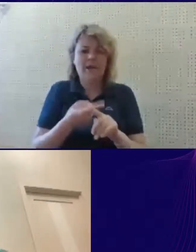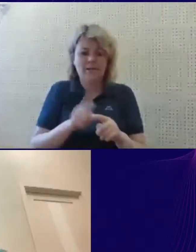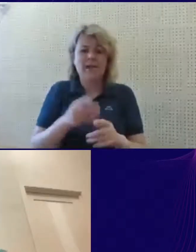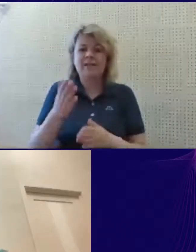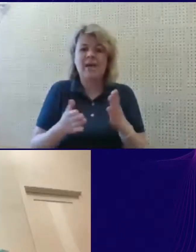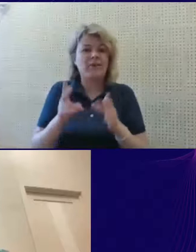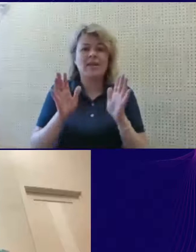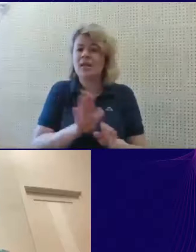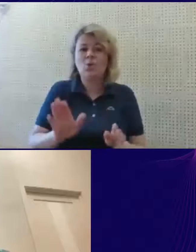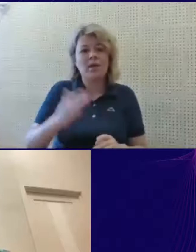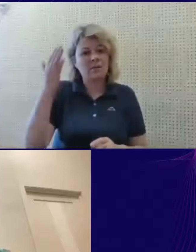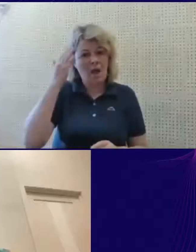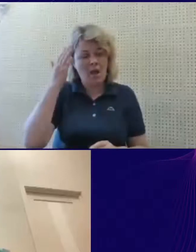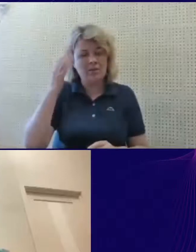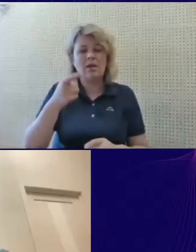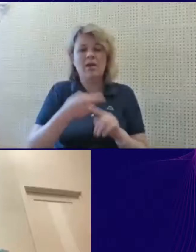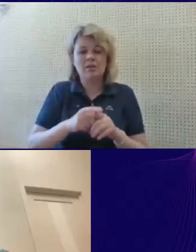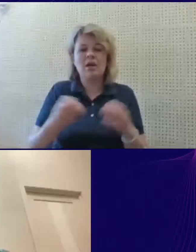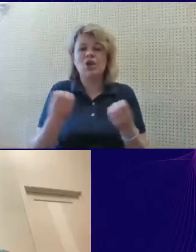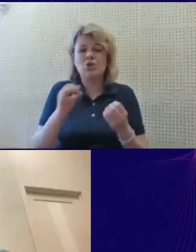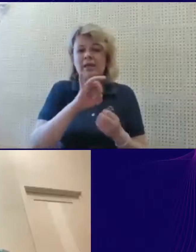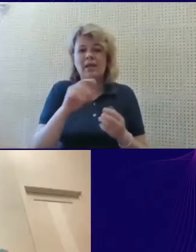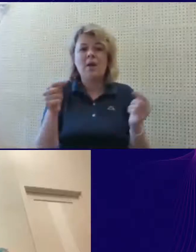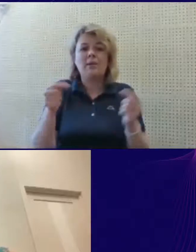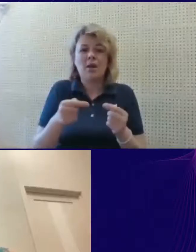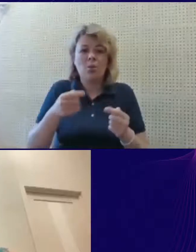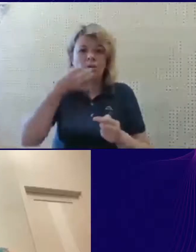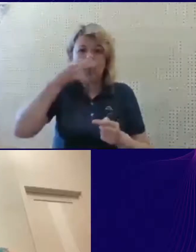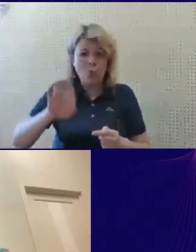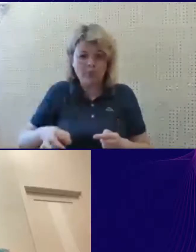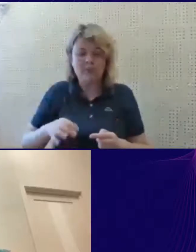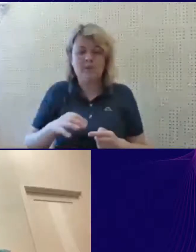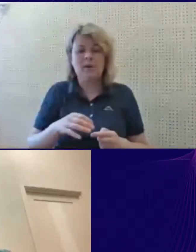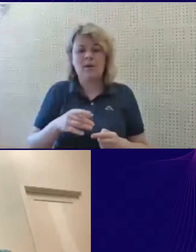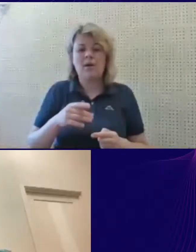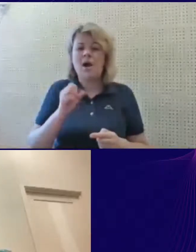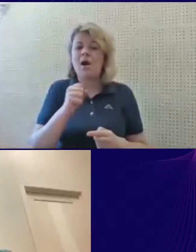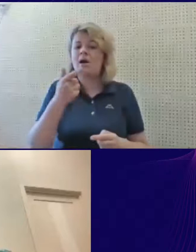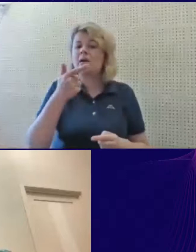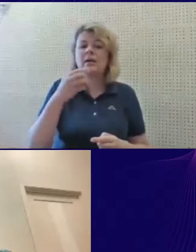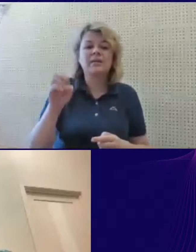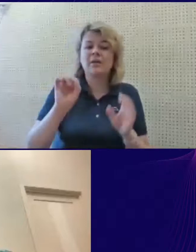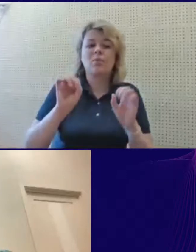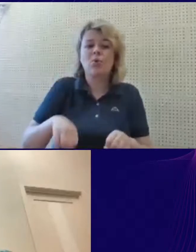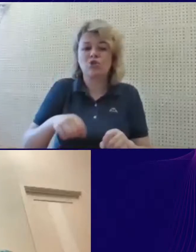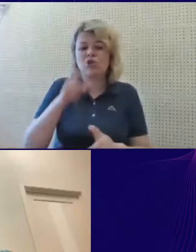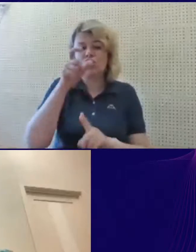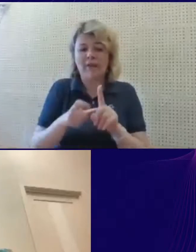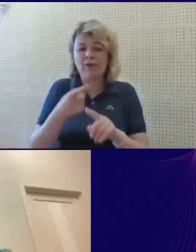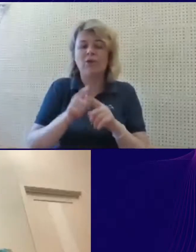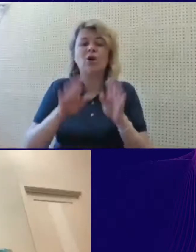только талант, это еще и определенный опыт. Вот. А где можно человеку, который